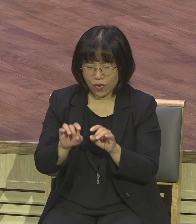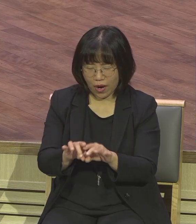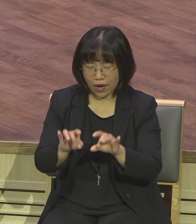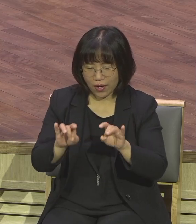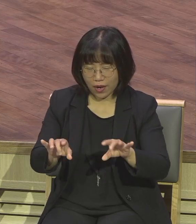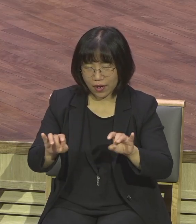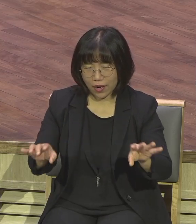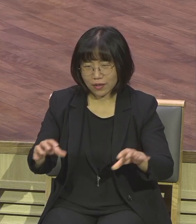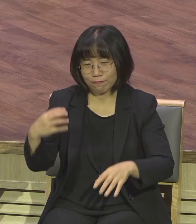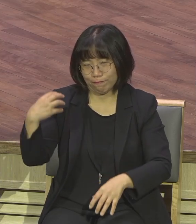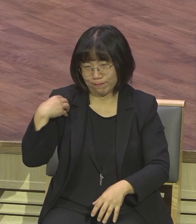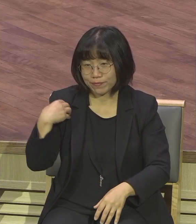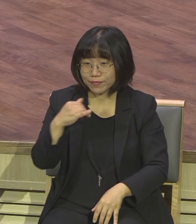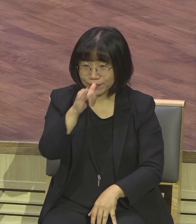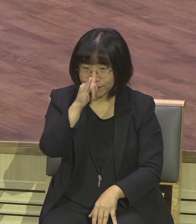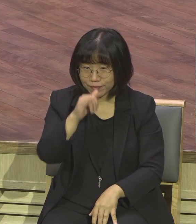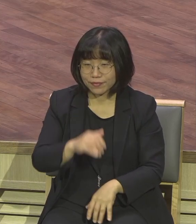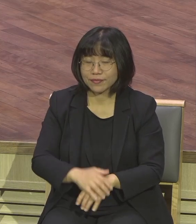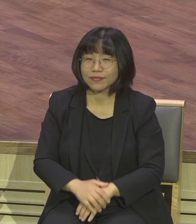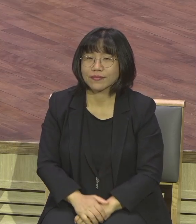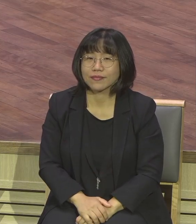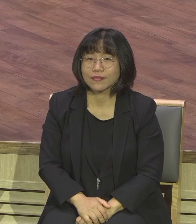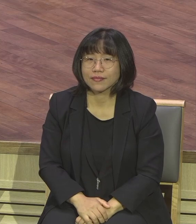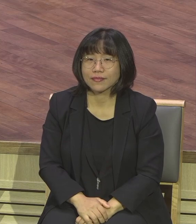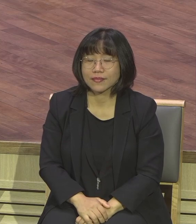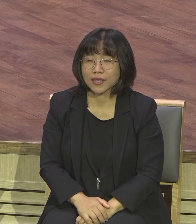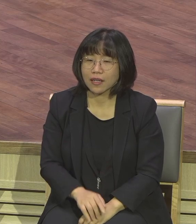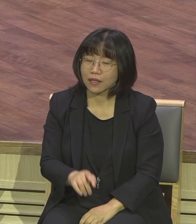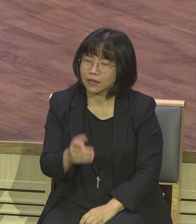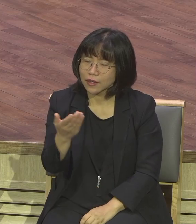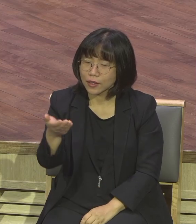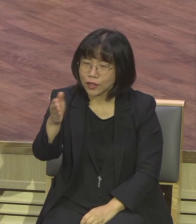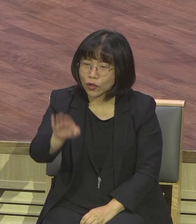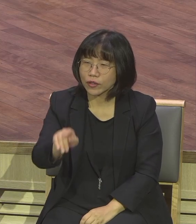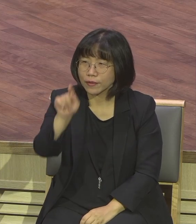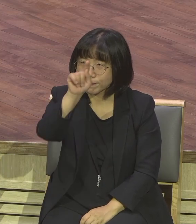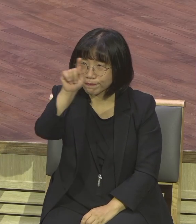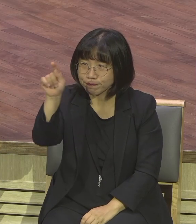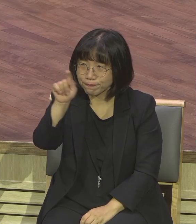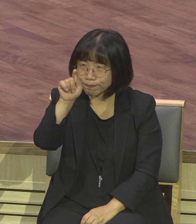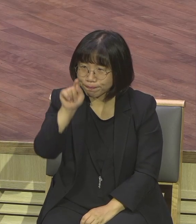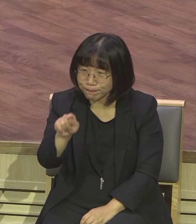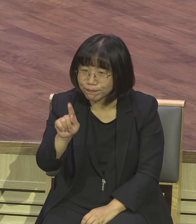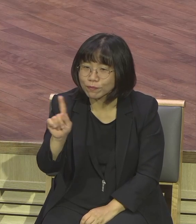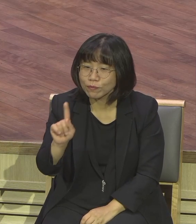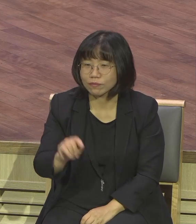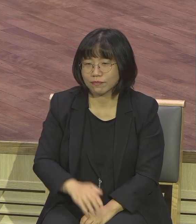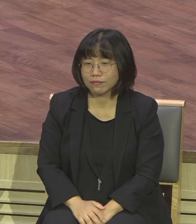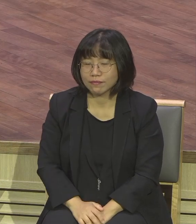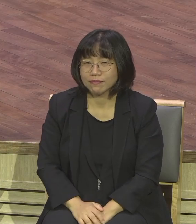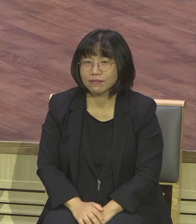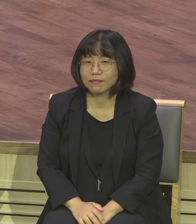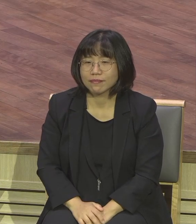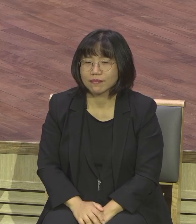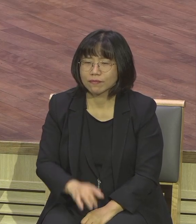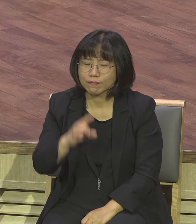있잖아요. 모든 신체 역할이 있는데, 근데 하나 캐션이 있어요. 이 캐션이 뭐냐?